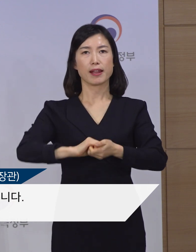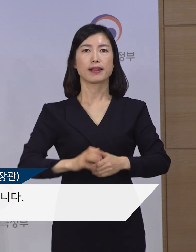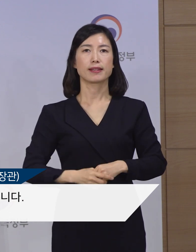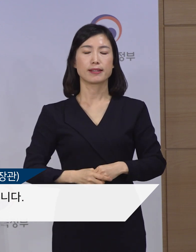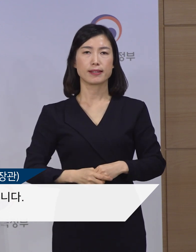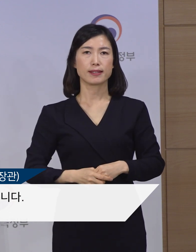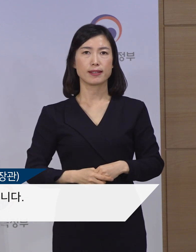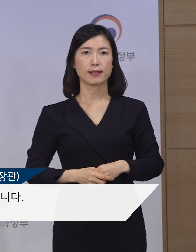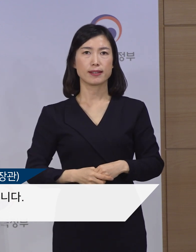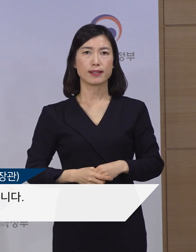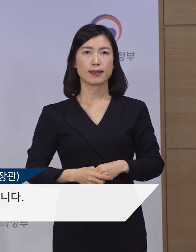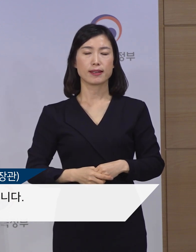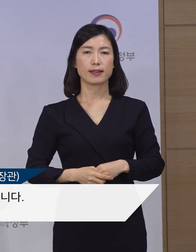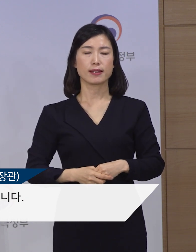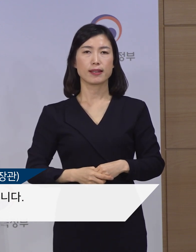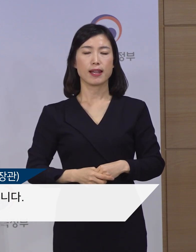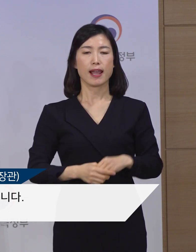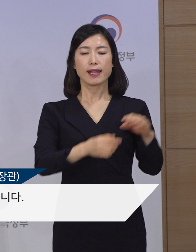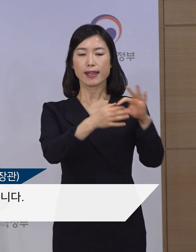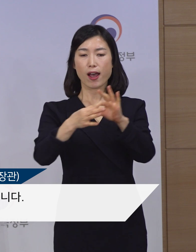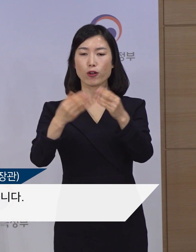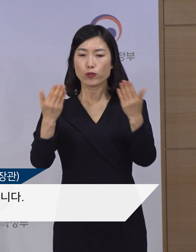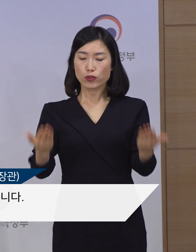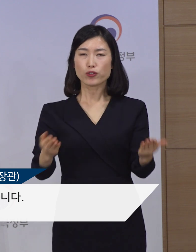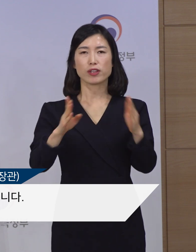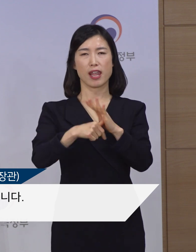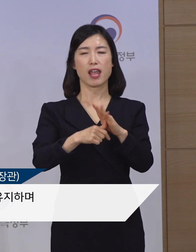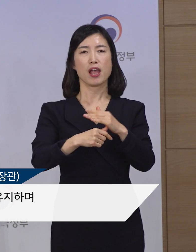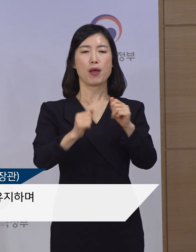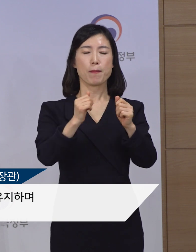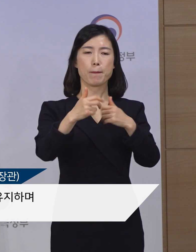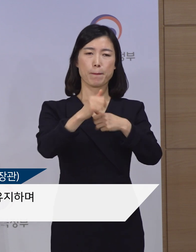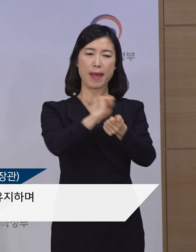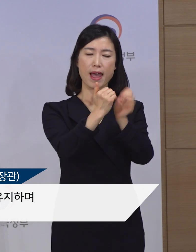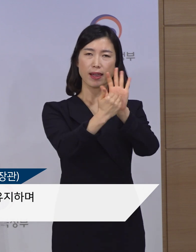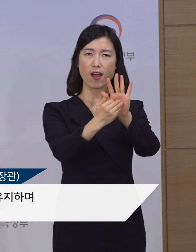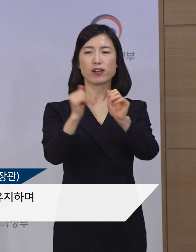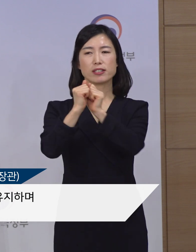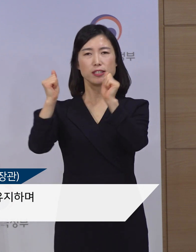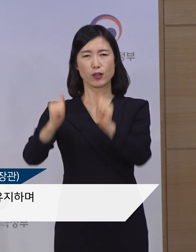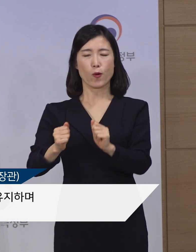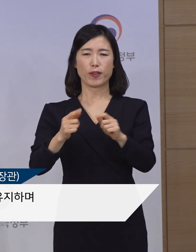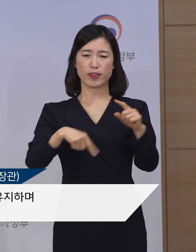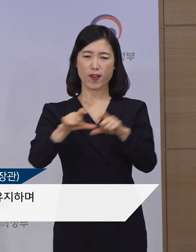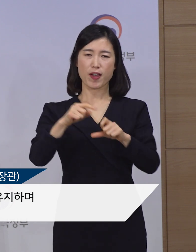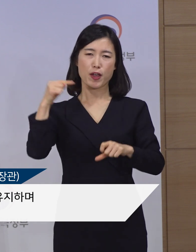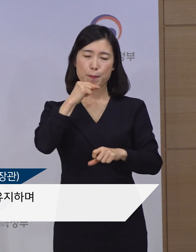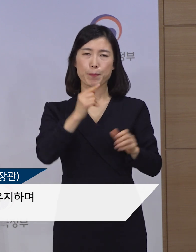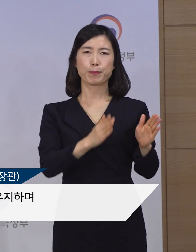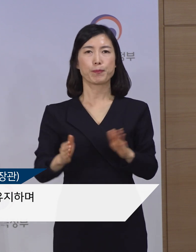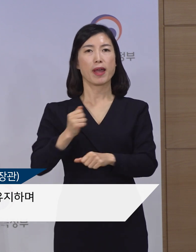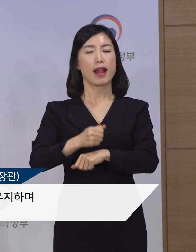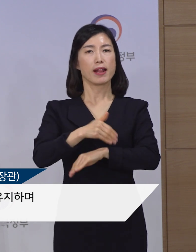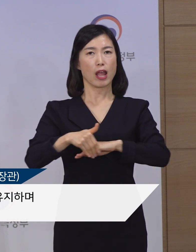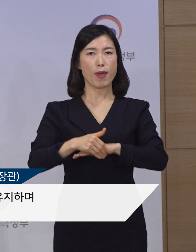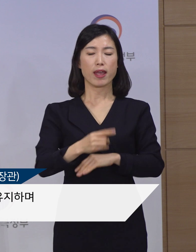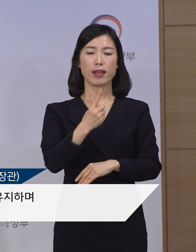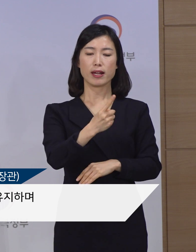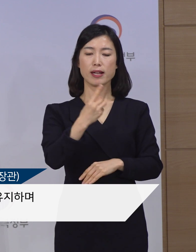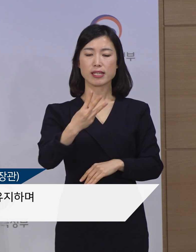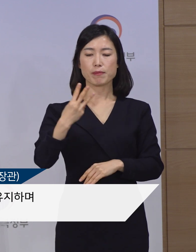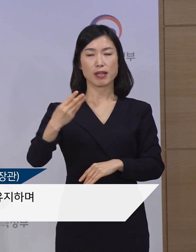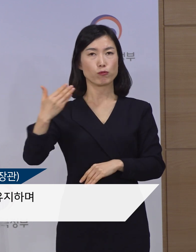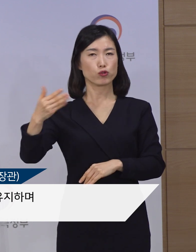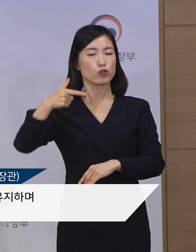연휴 기간 방역과 의료 대응도 철저히 준비하겠습니다. 1339 콜센터는 24시간 대국민 상담과